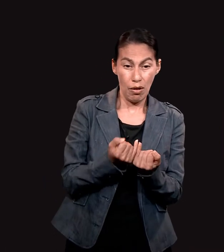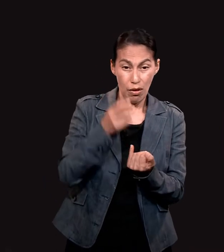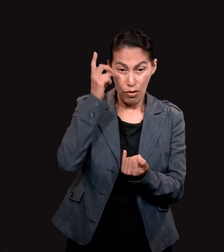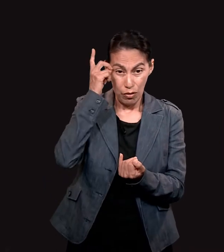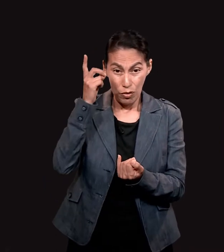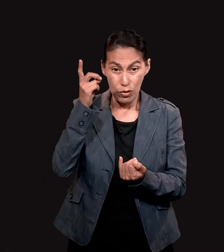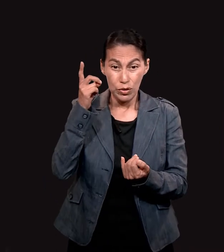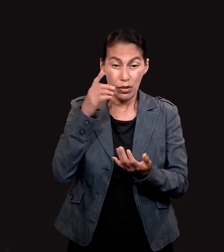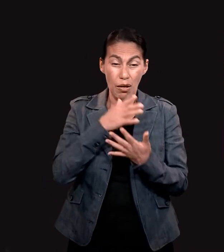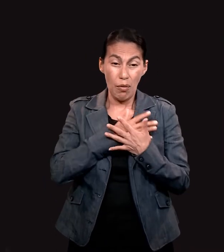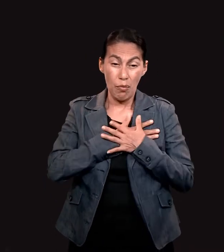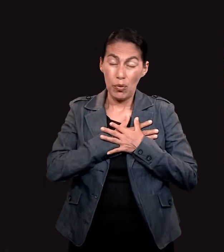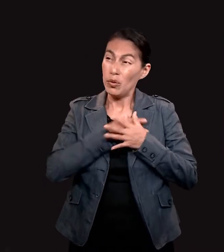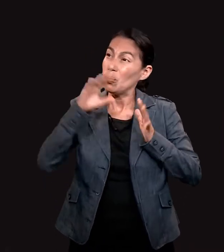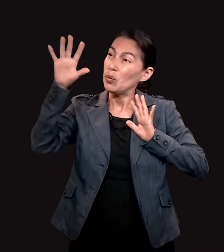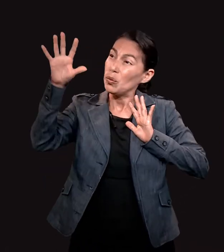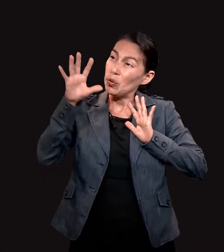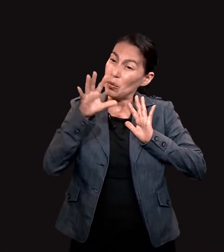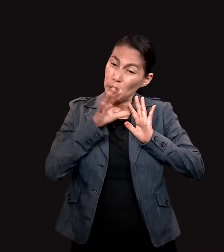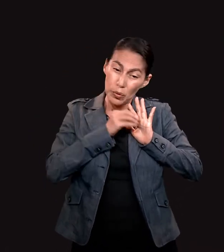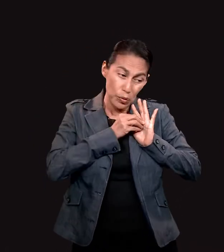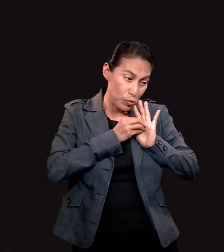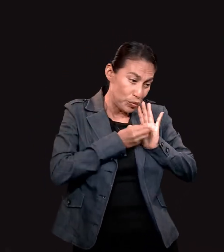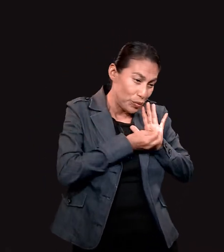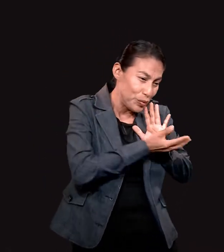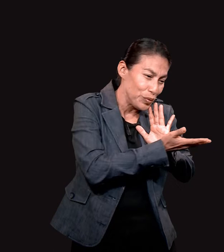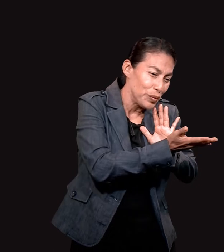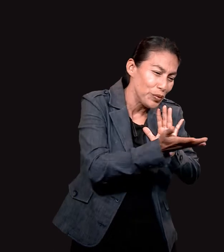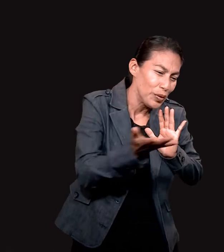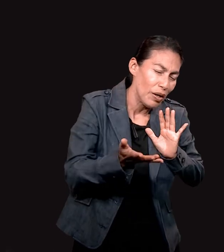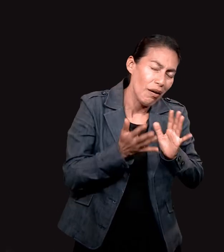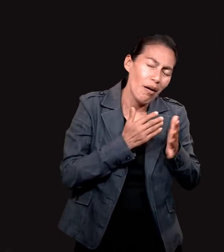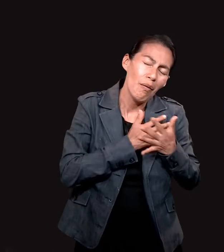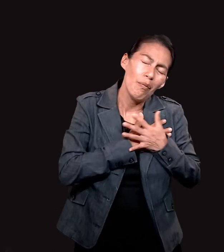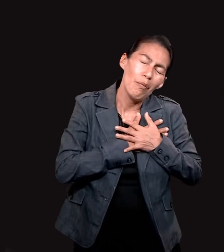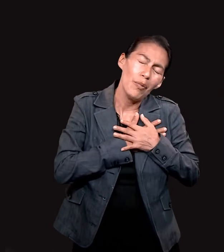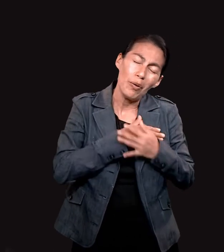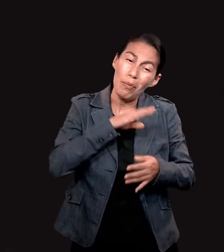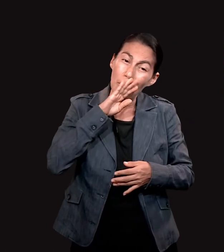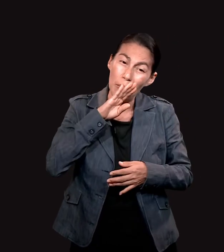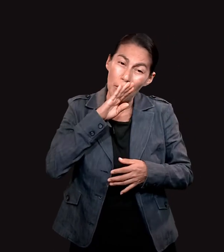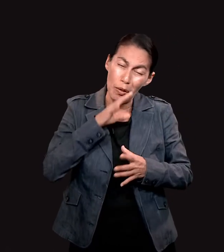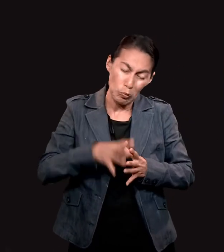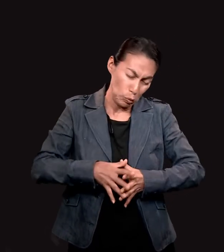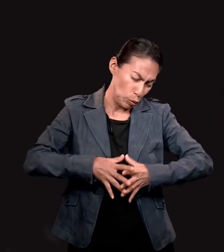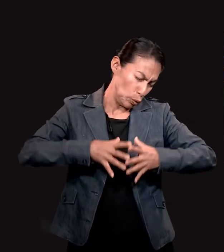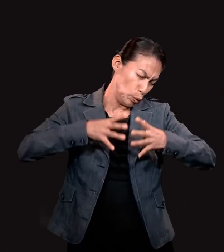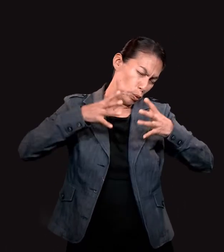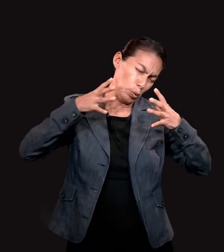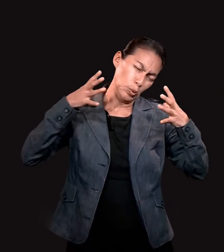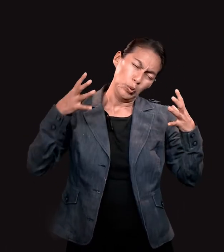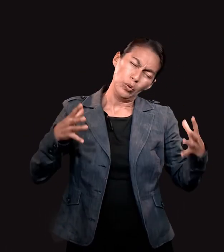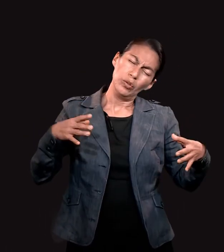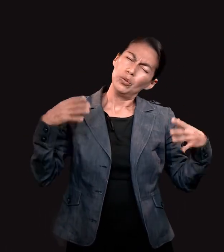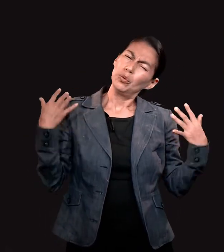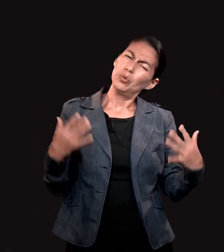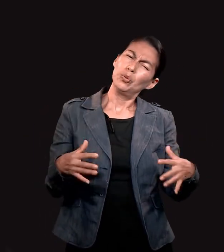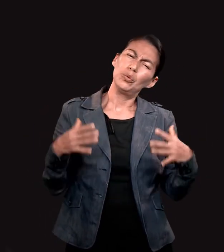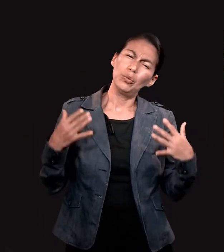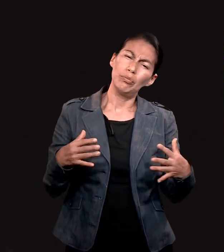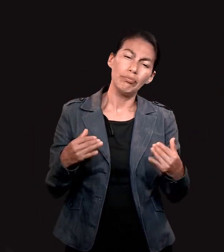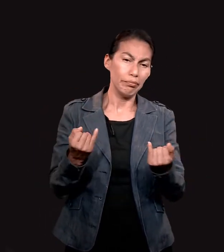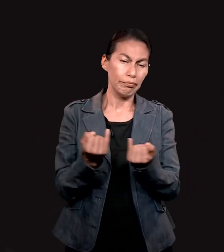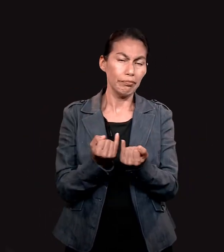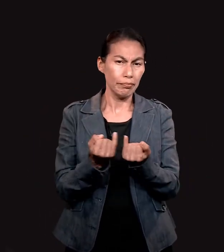manera brillante, de una manera realmente palpable. El amor de una madre no tiene límites muchas veces, igual que